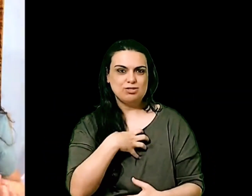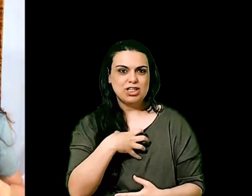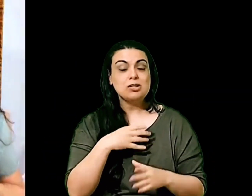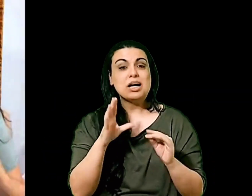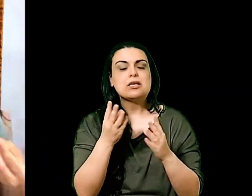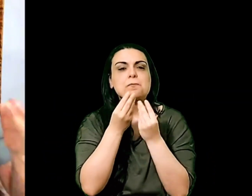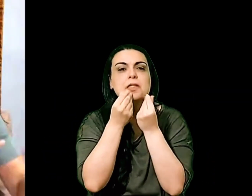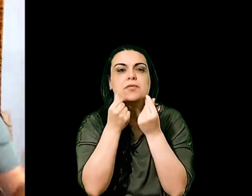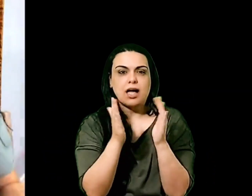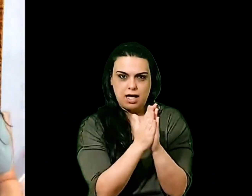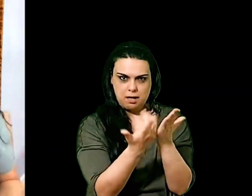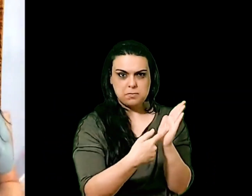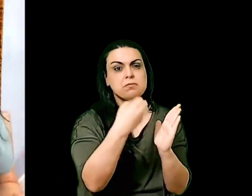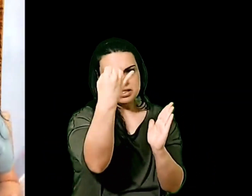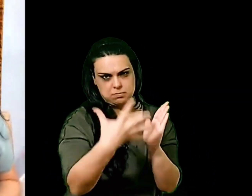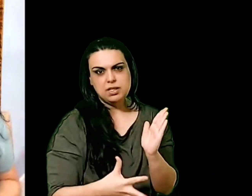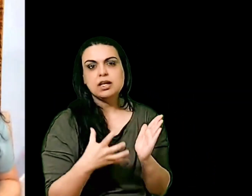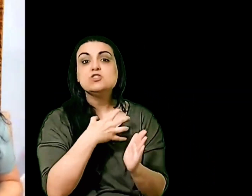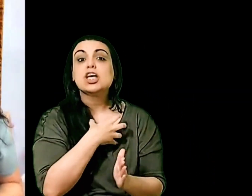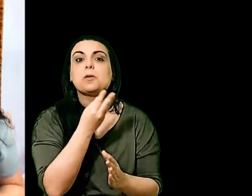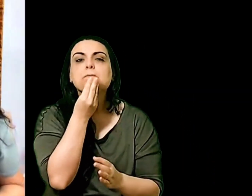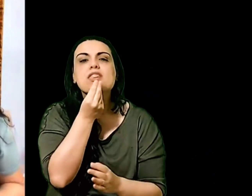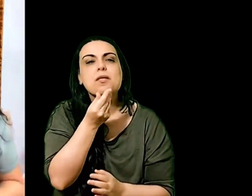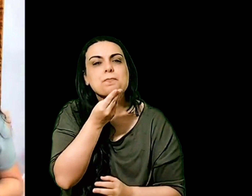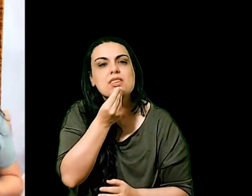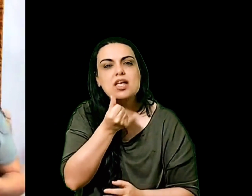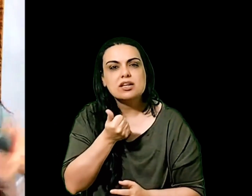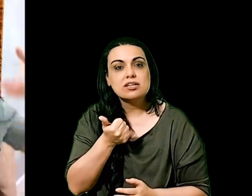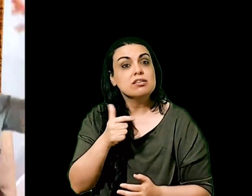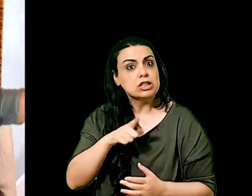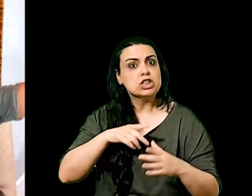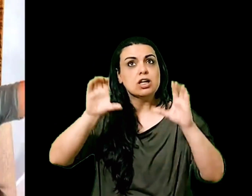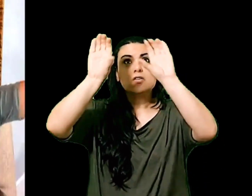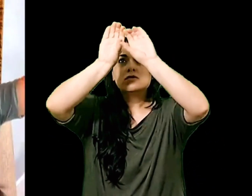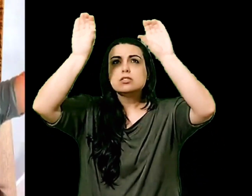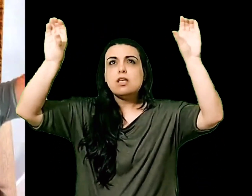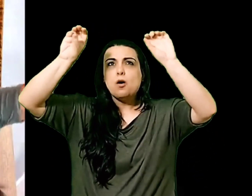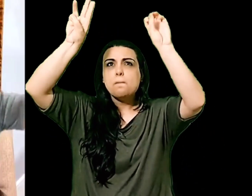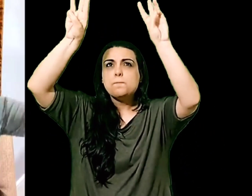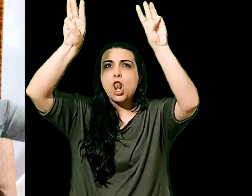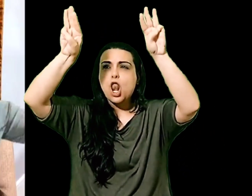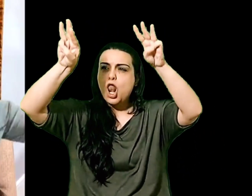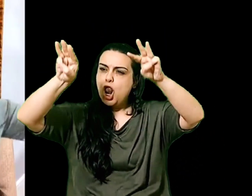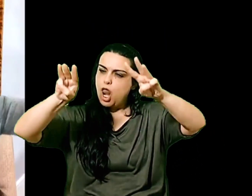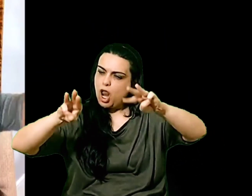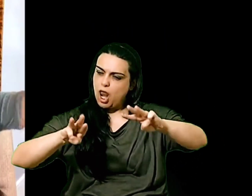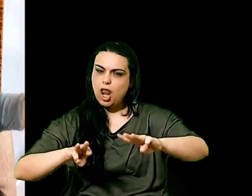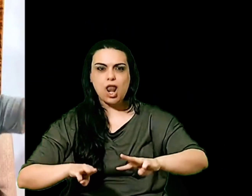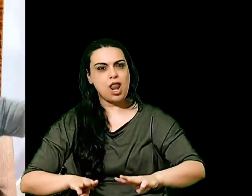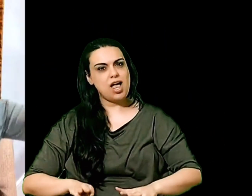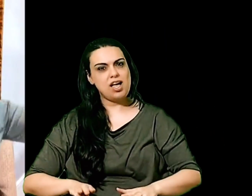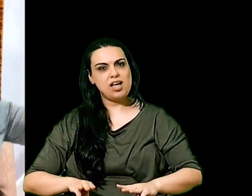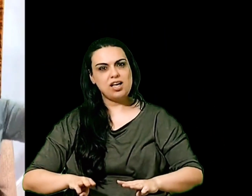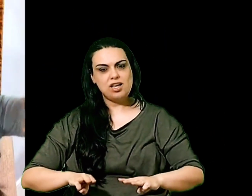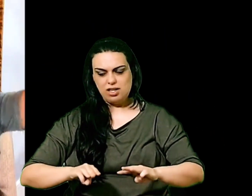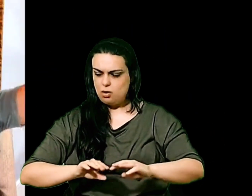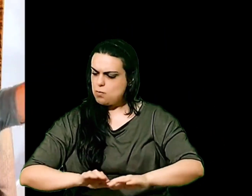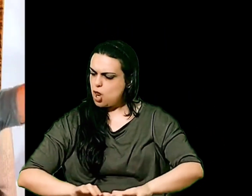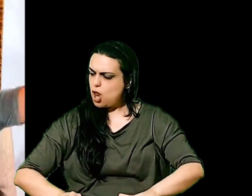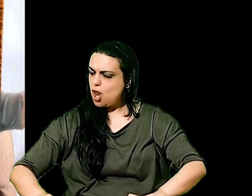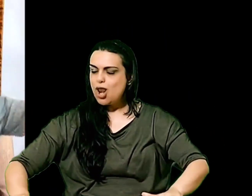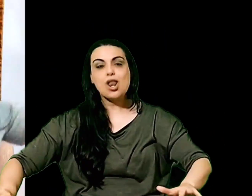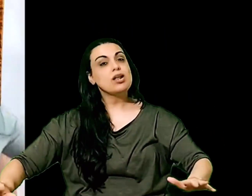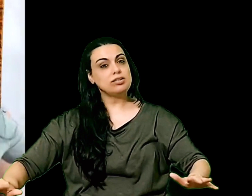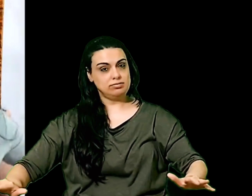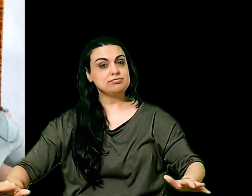estrutura física dele, mas sobre o sabor, como a Bíblia trata. E ele descia do céu e o Senhor derramava, né?